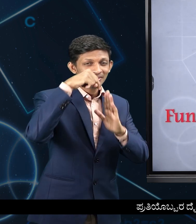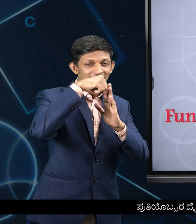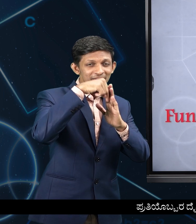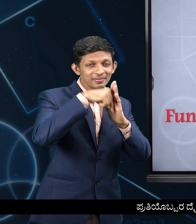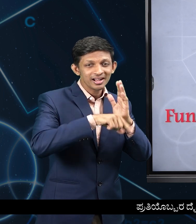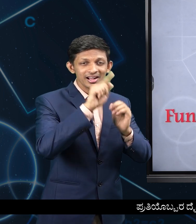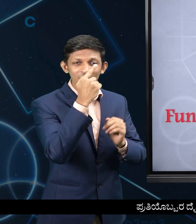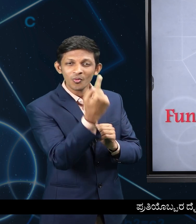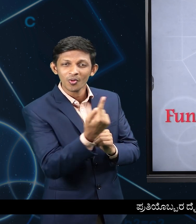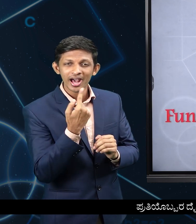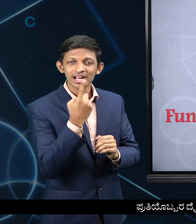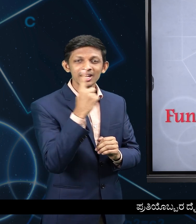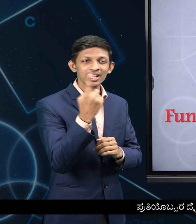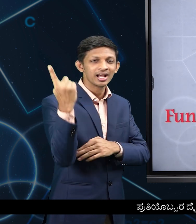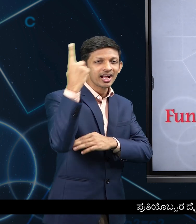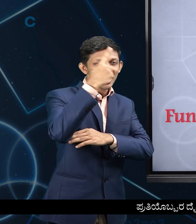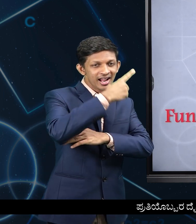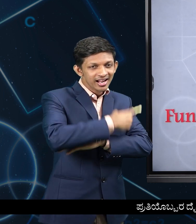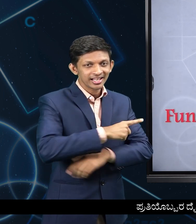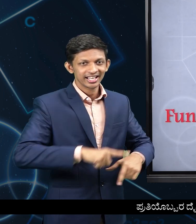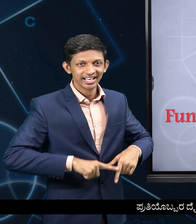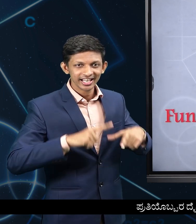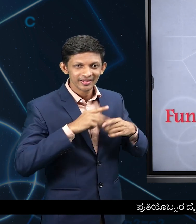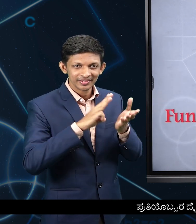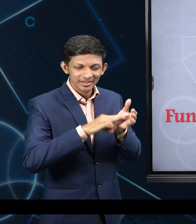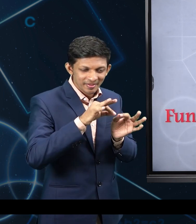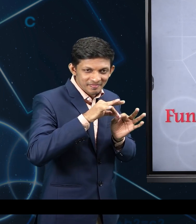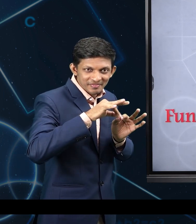ಪ್ರತಿಯೊಬ್ಬರ ದೈನಂದಿನ ಜೀವನದಲ್ಲಿ ಒಂದು ಪ್ರಮುಖ ಅಂಶವೆಂದರೆ ಅಳೆಯುವುದು.